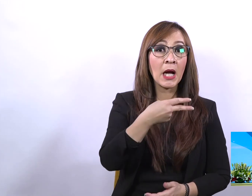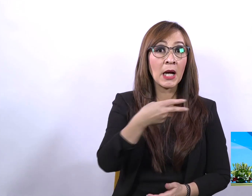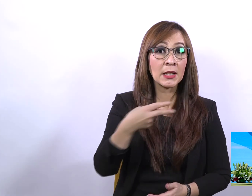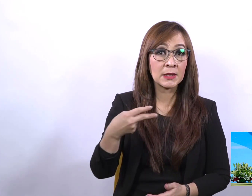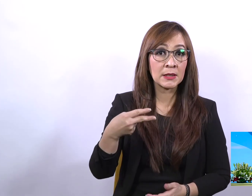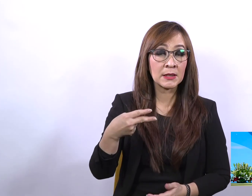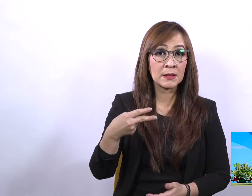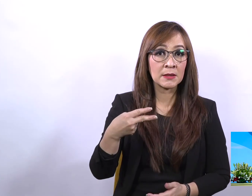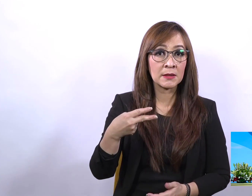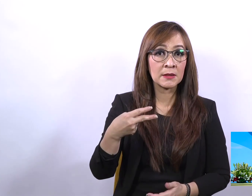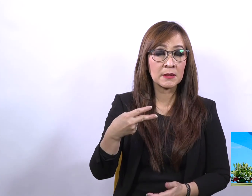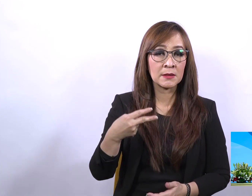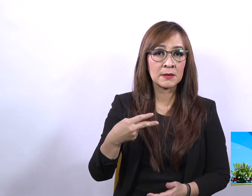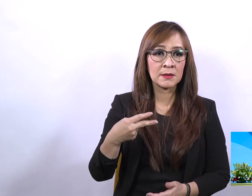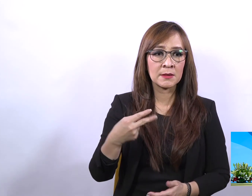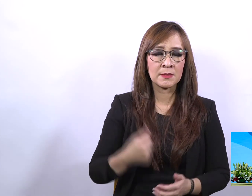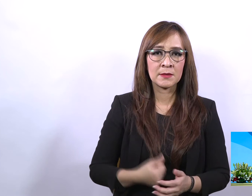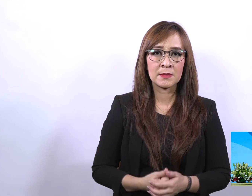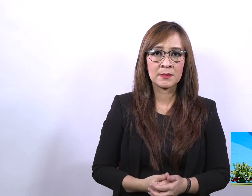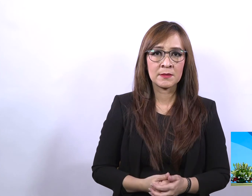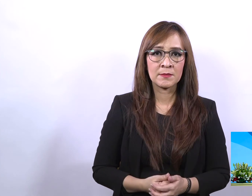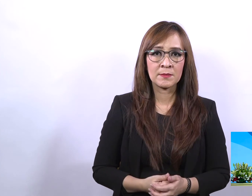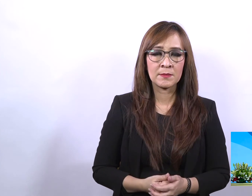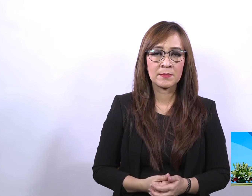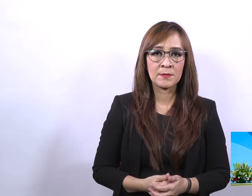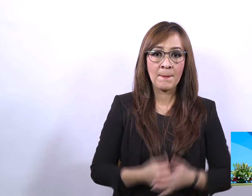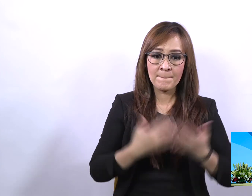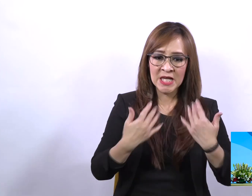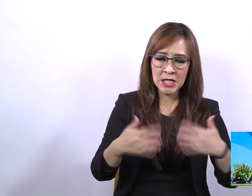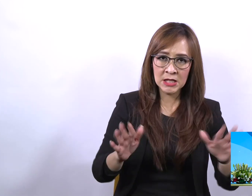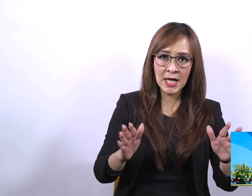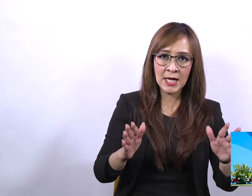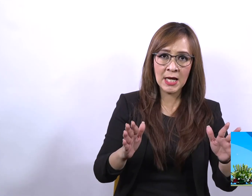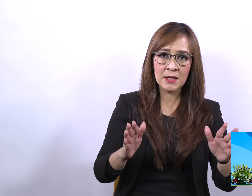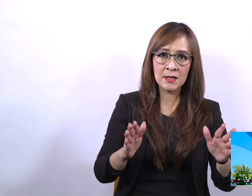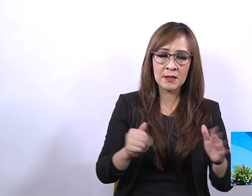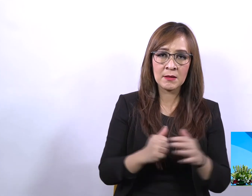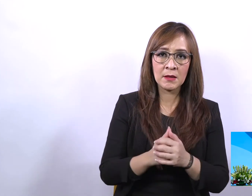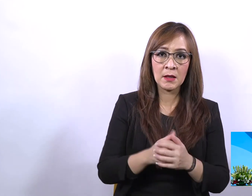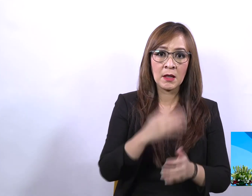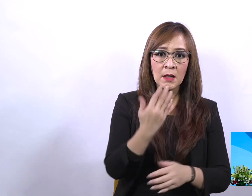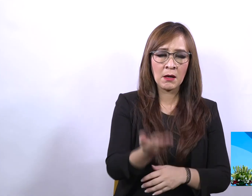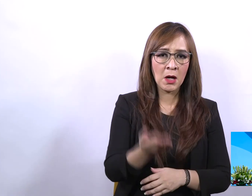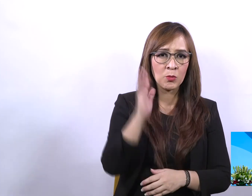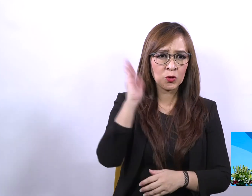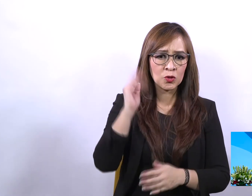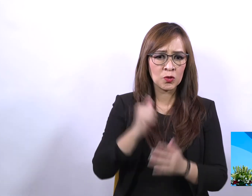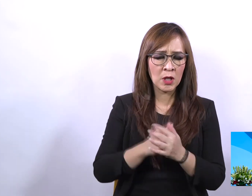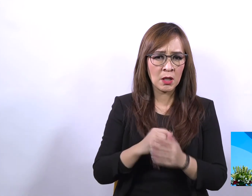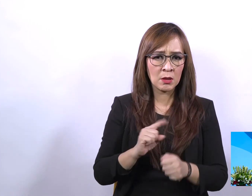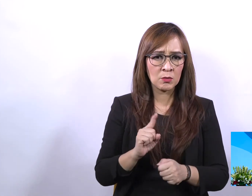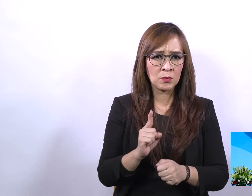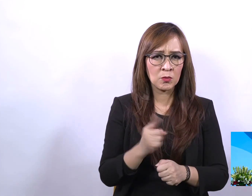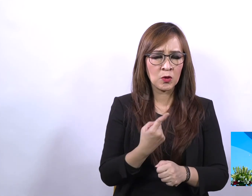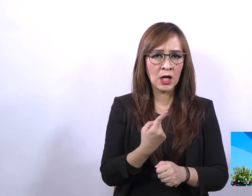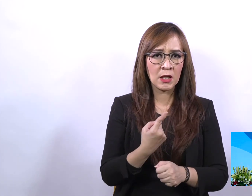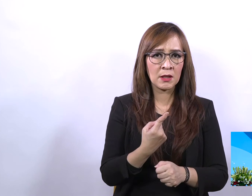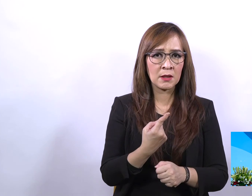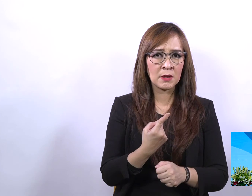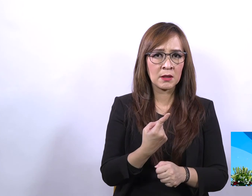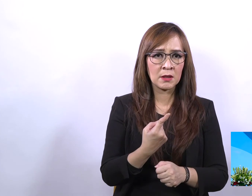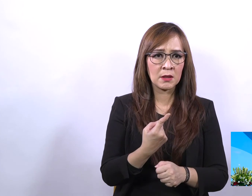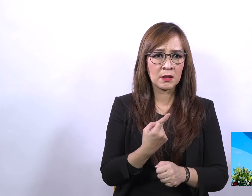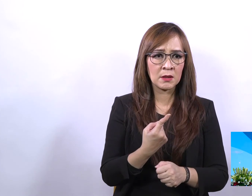artinya finishing strong values bilang begini Hai kamu sudah mulai dengan roh